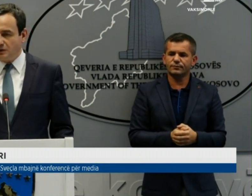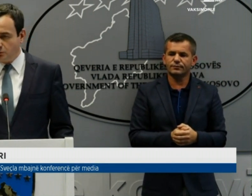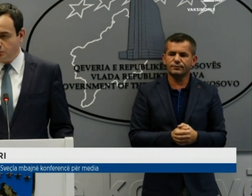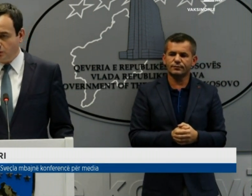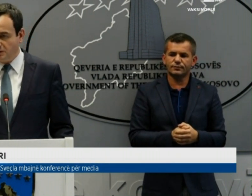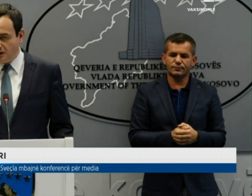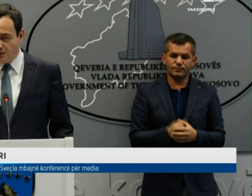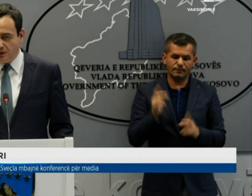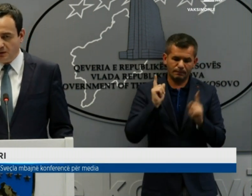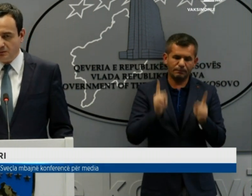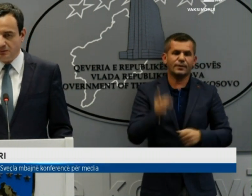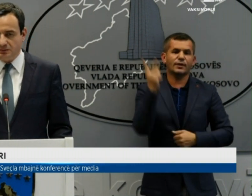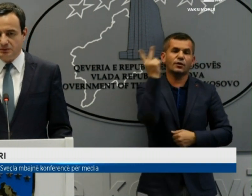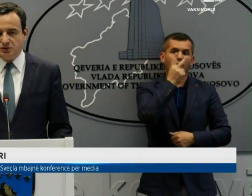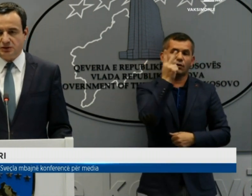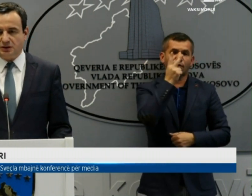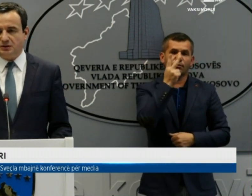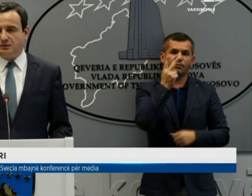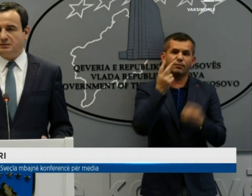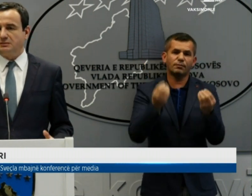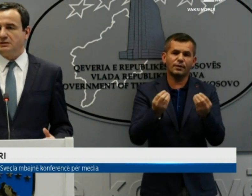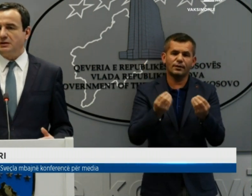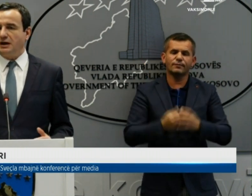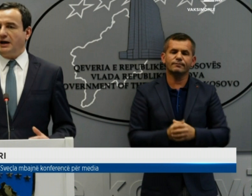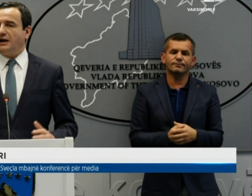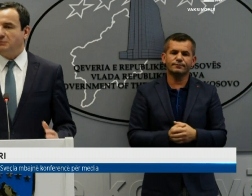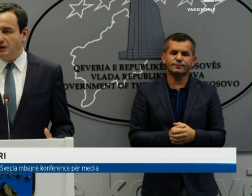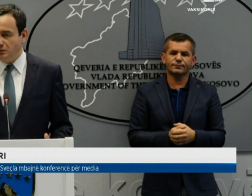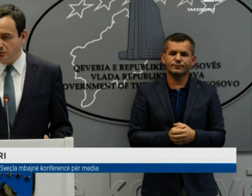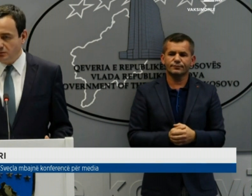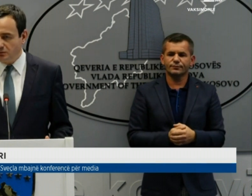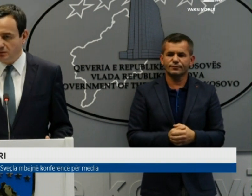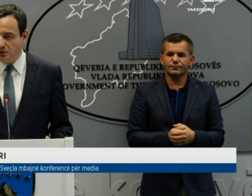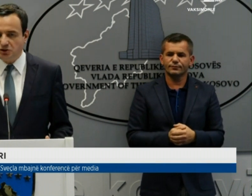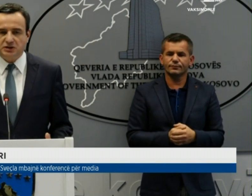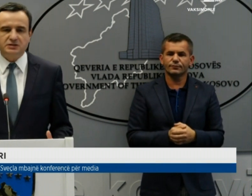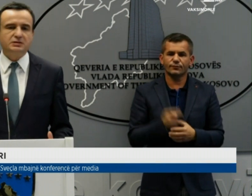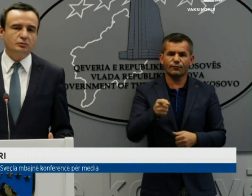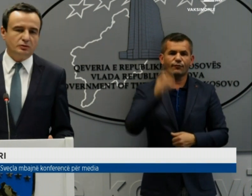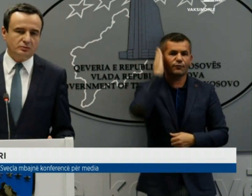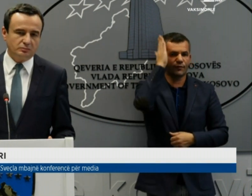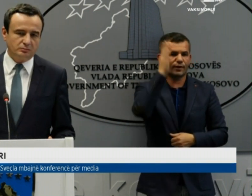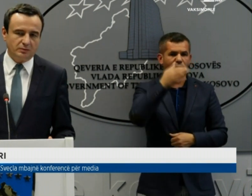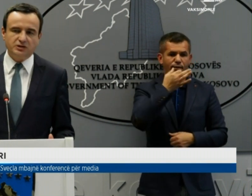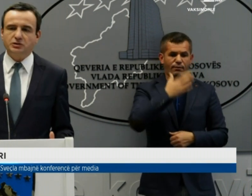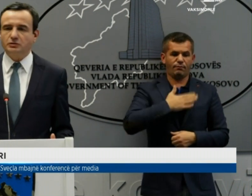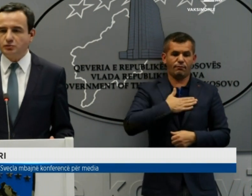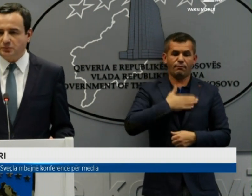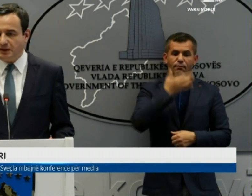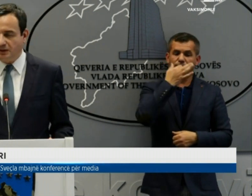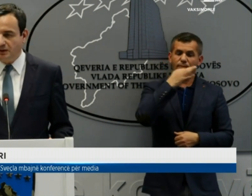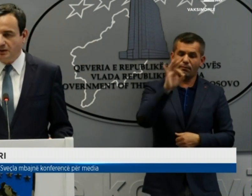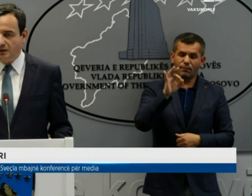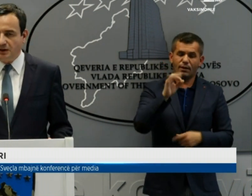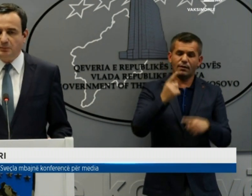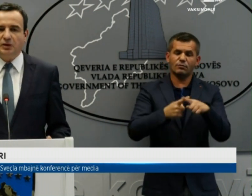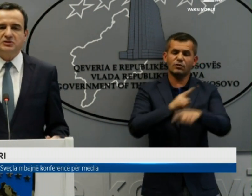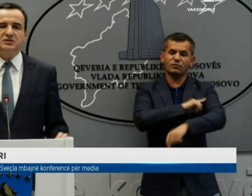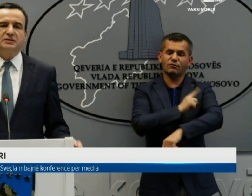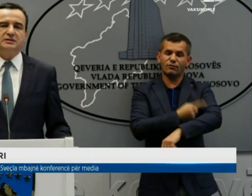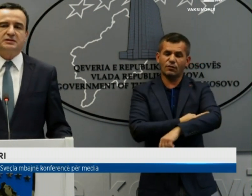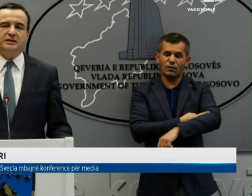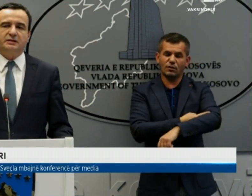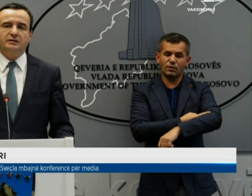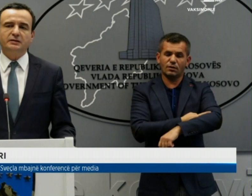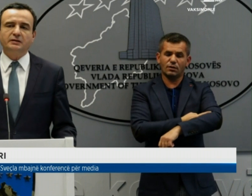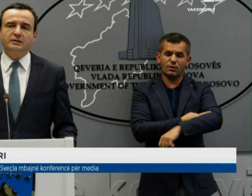duhet të kuptojmë njëherë mirë që e ardhmja jonë është e sigurt e qëndrushme në masën